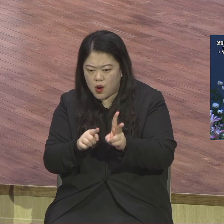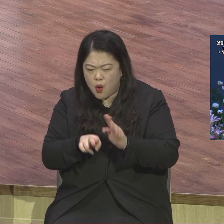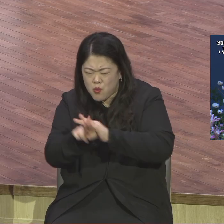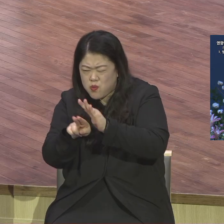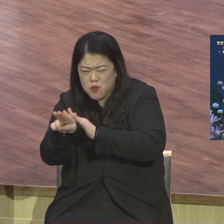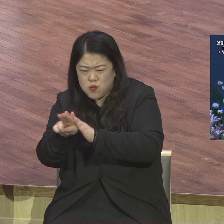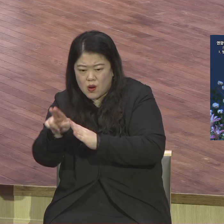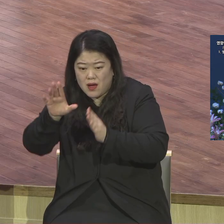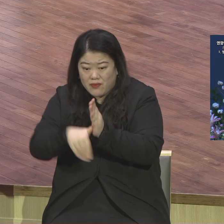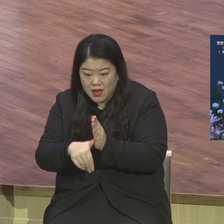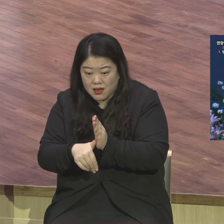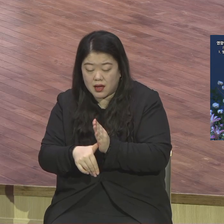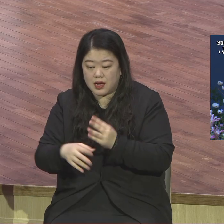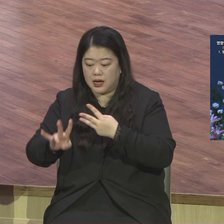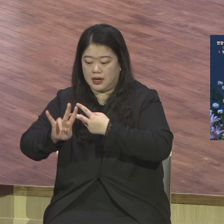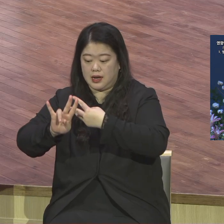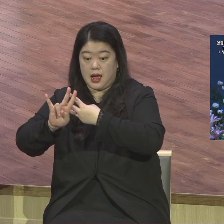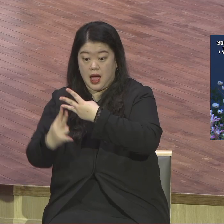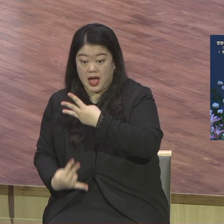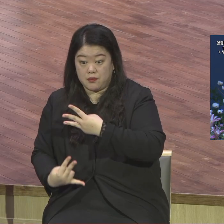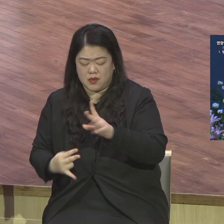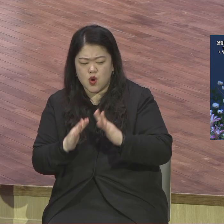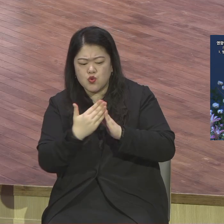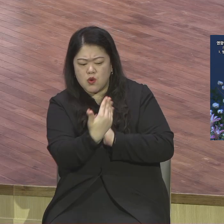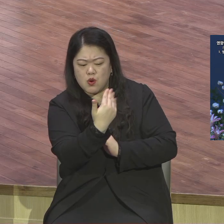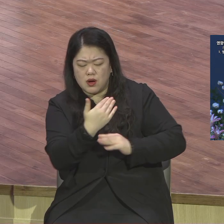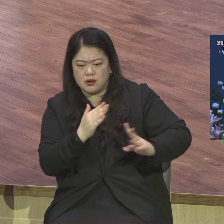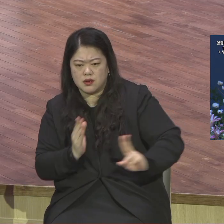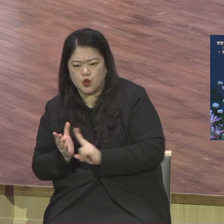보호해 주었다.